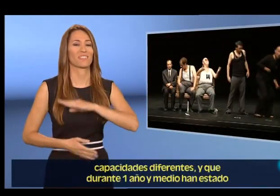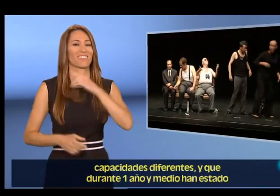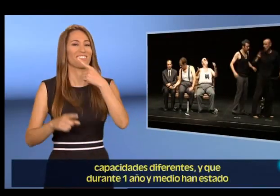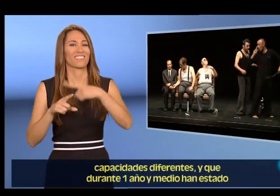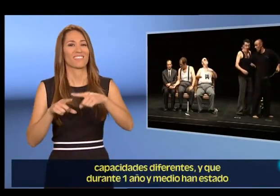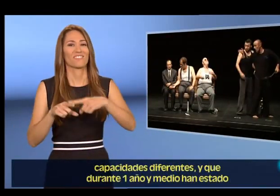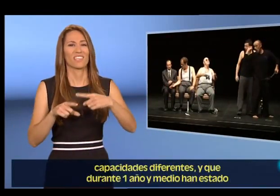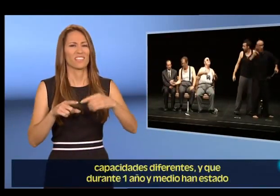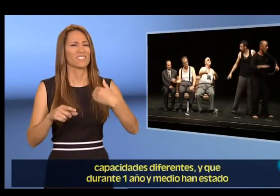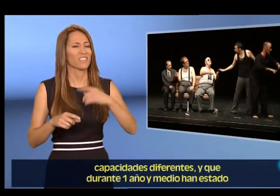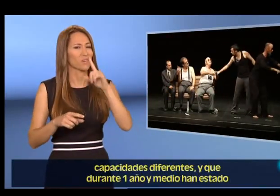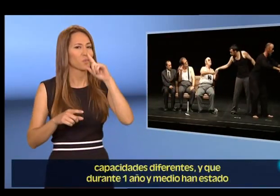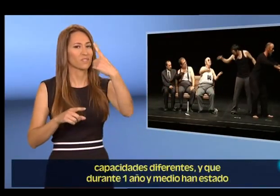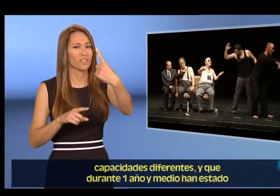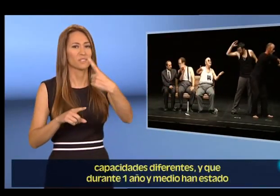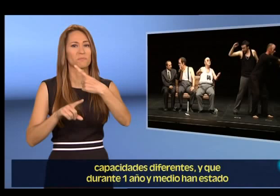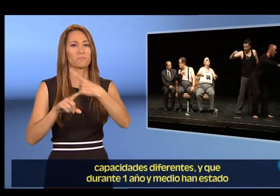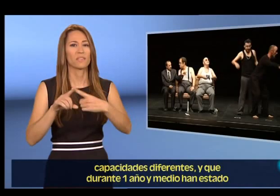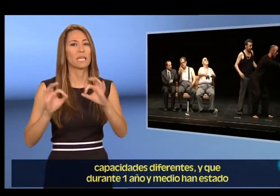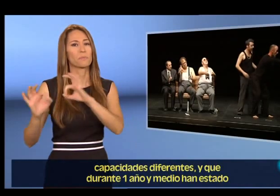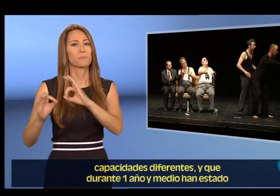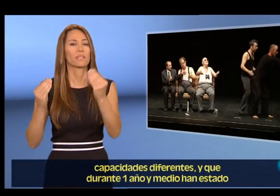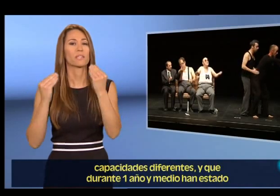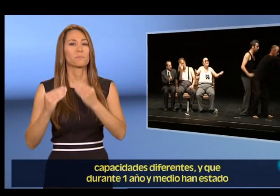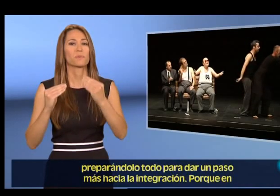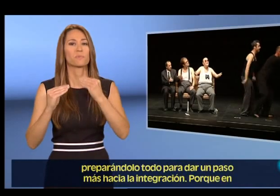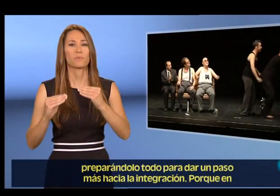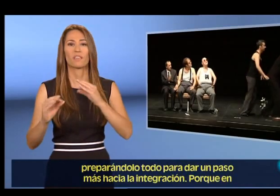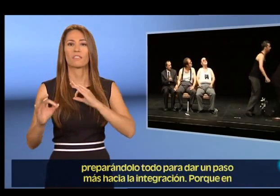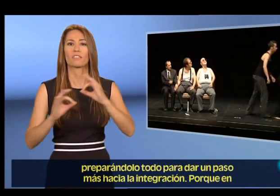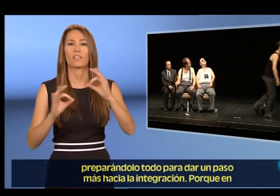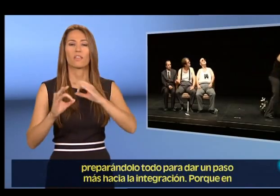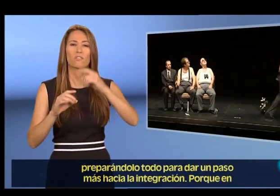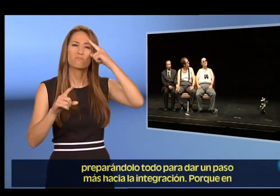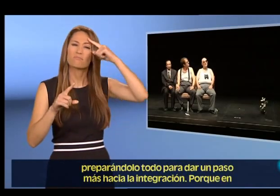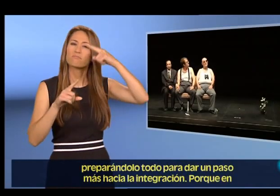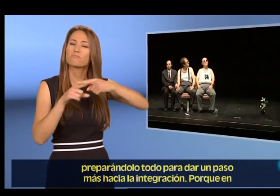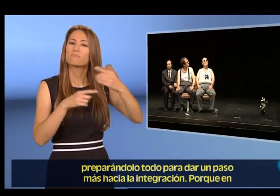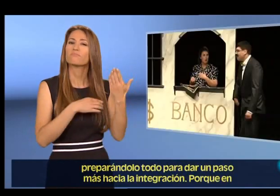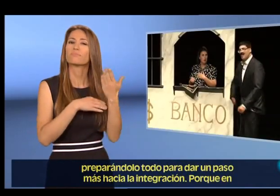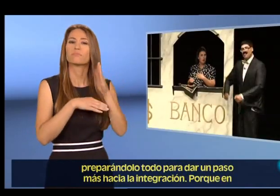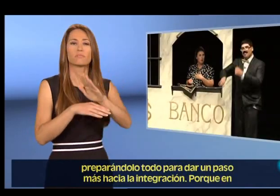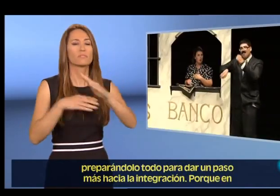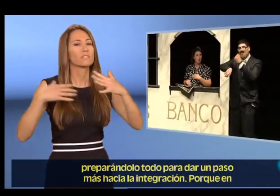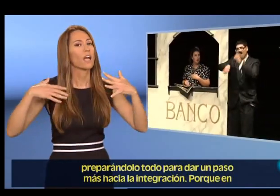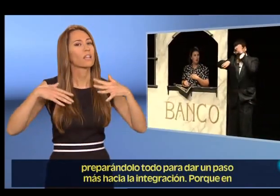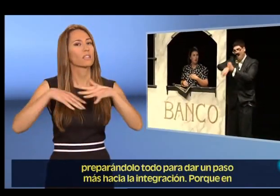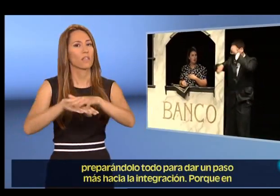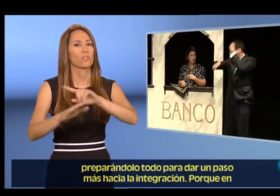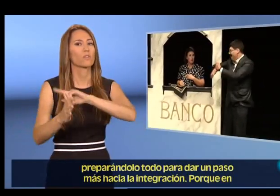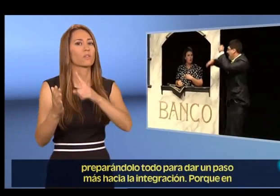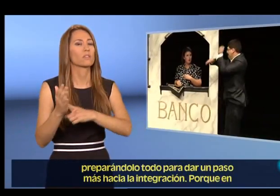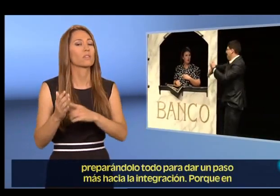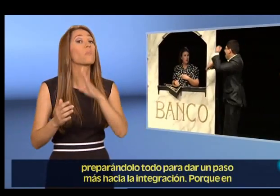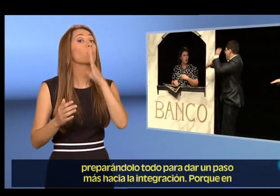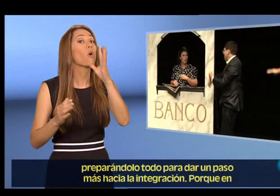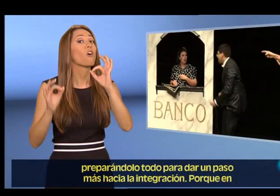capacidades diferentes, y que durante un año y medio han estado preparándolo todo para dar un paso más hacia la integración, porque en